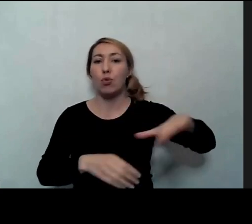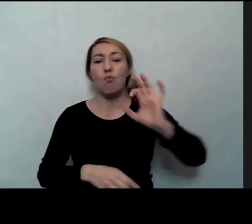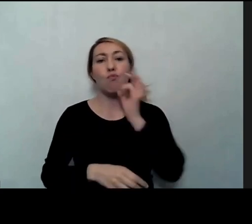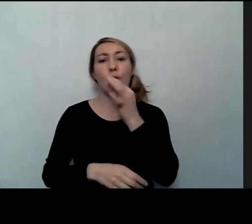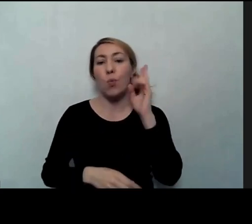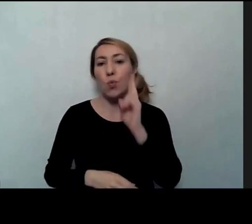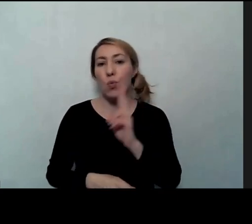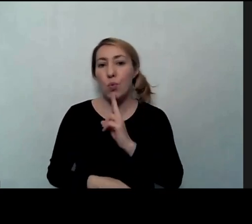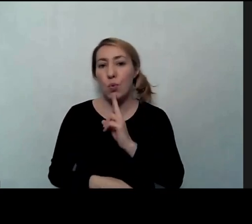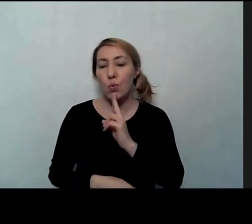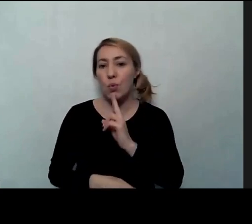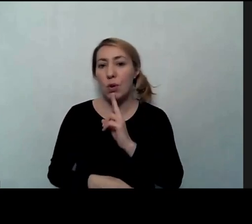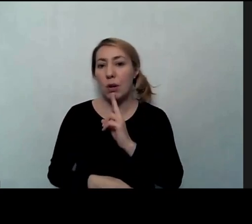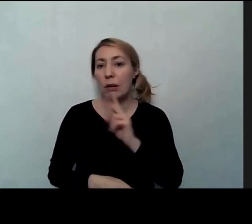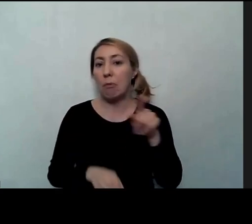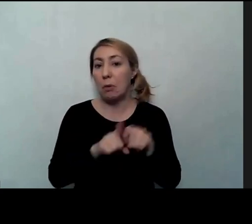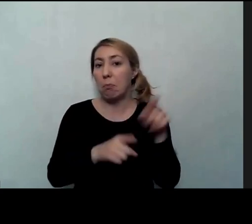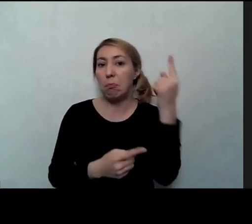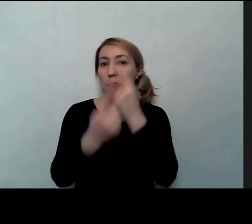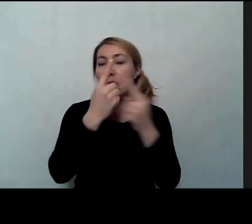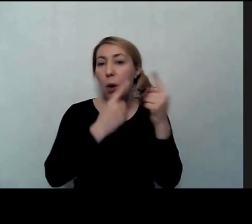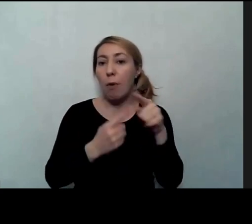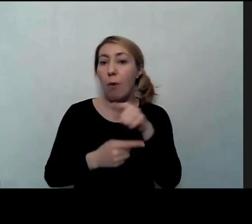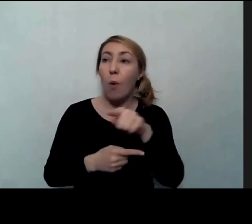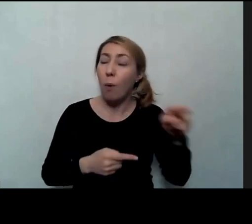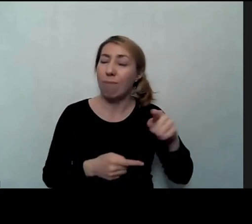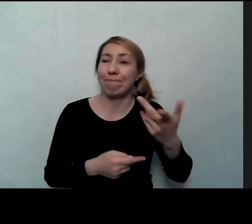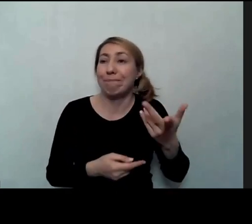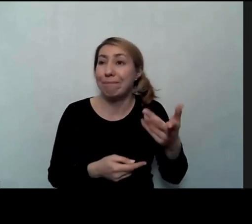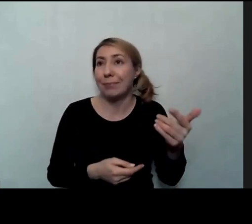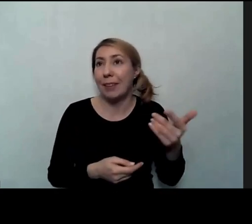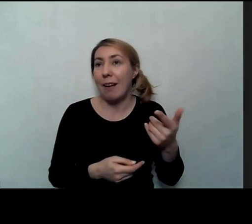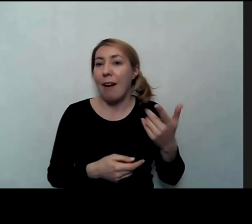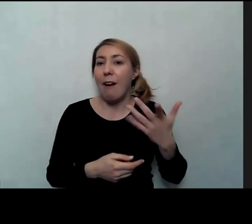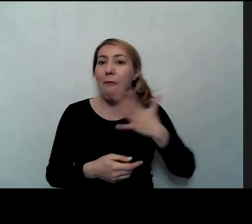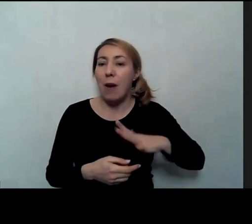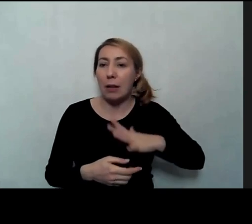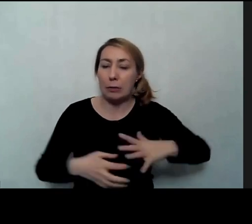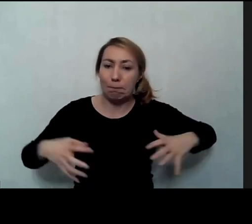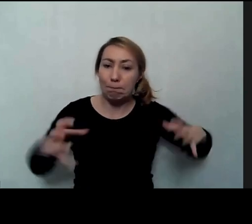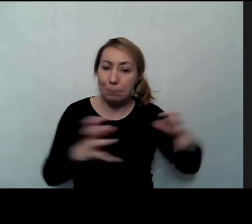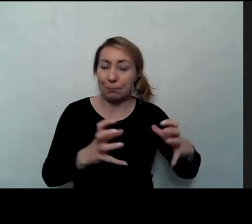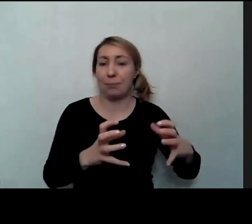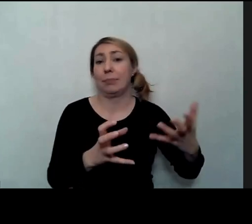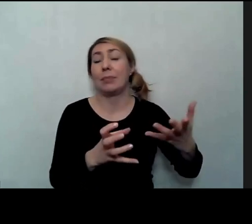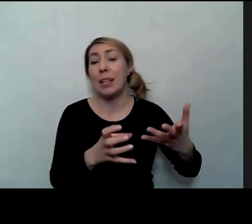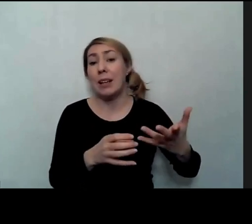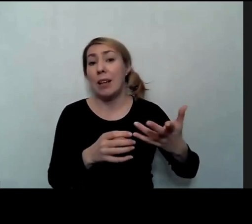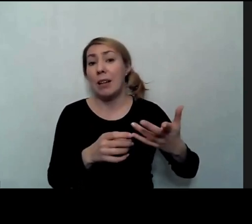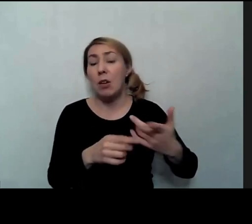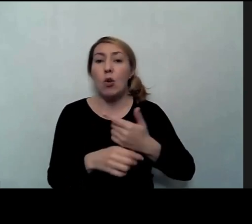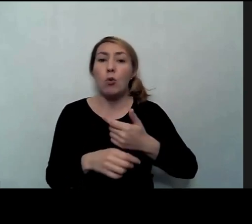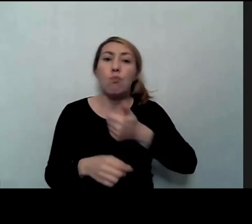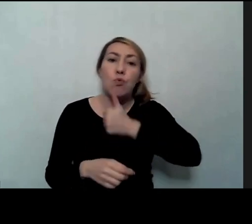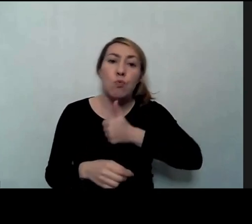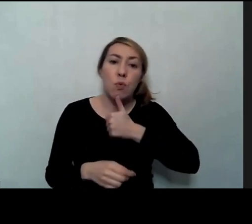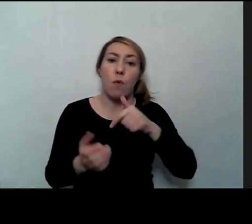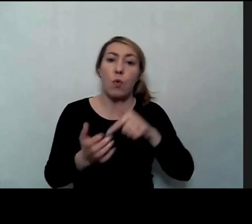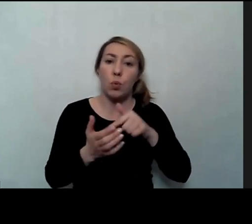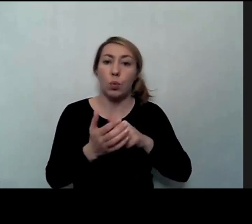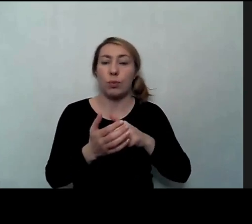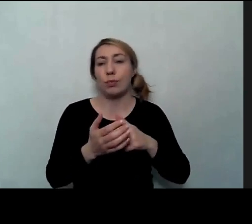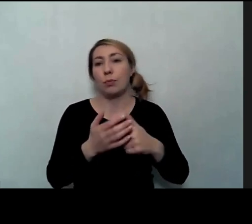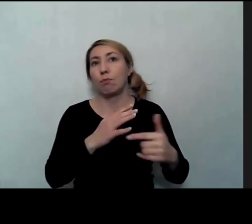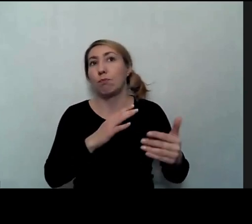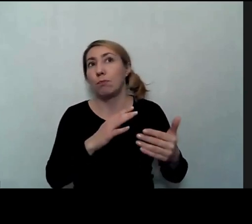głuchą, pomyślały o tym, że może warto zewrzeć szyki i spróbować nad